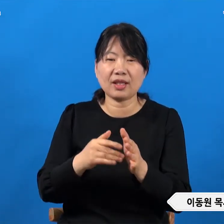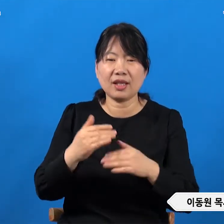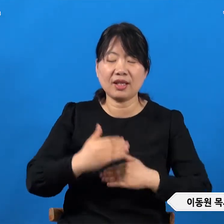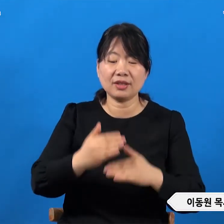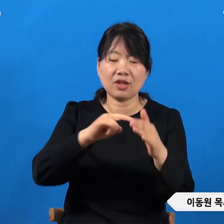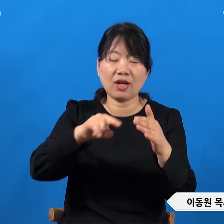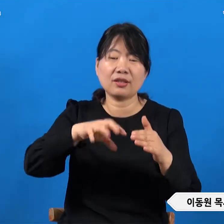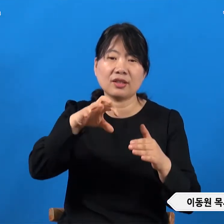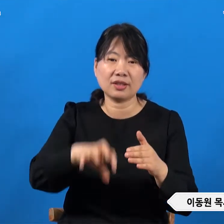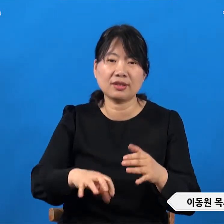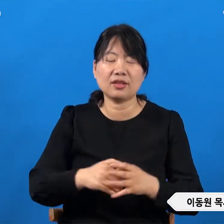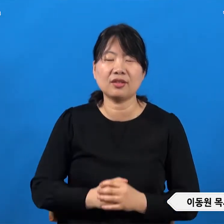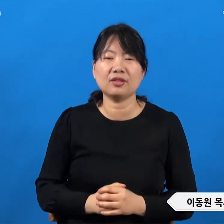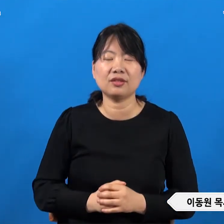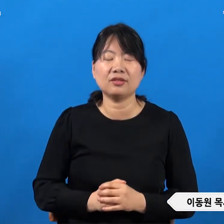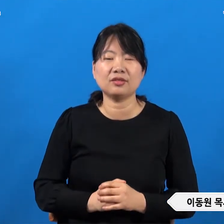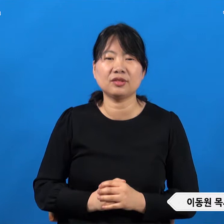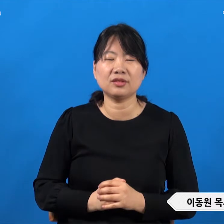일정 중에서